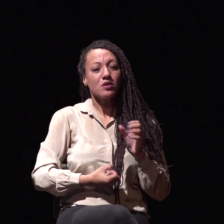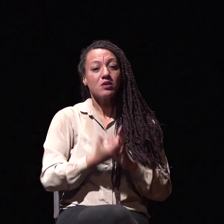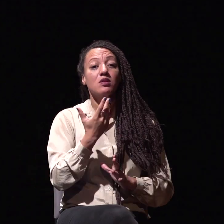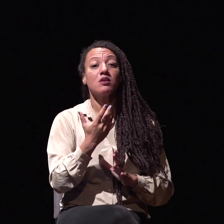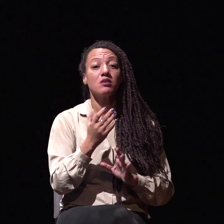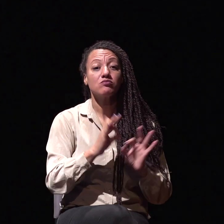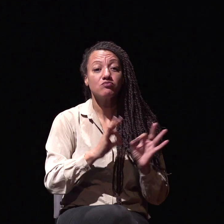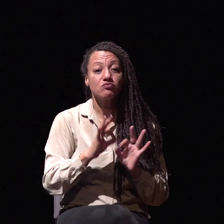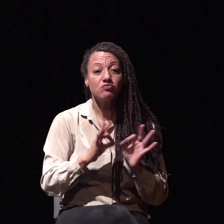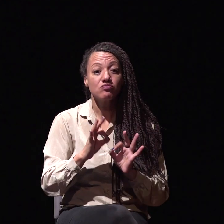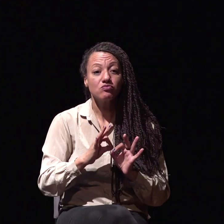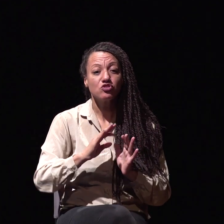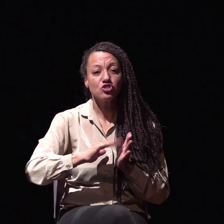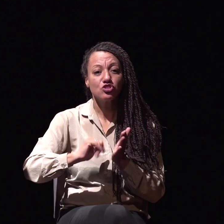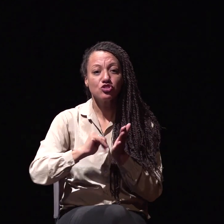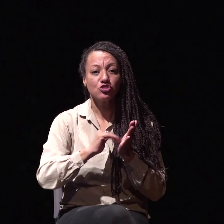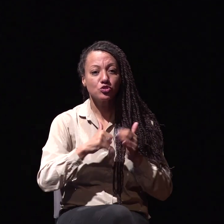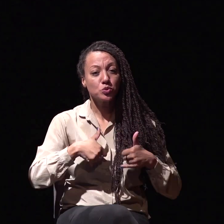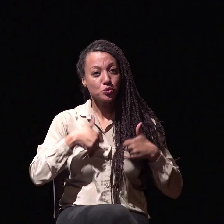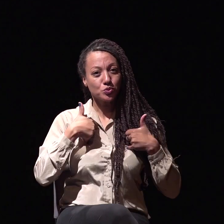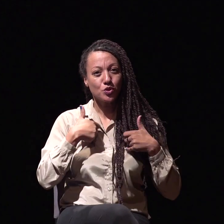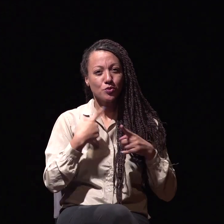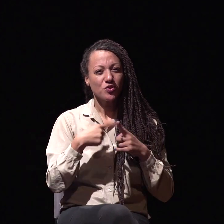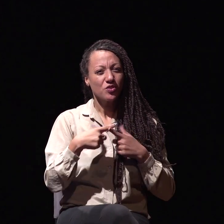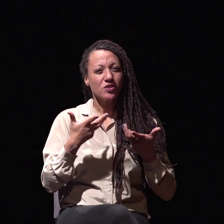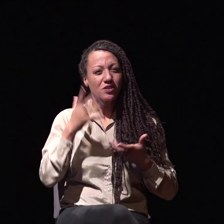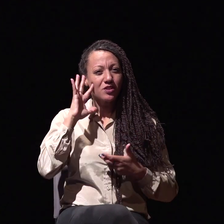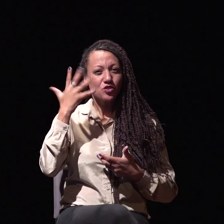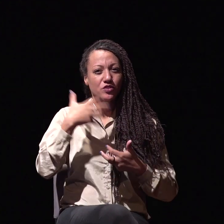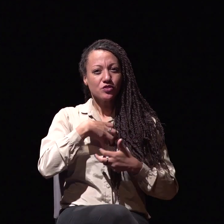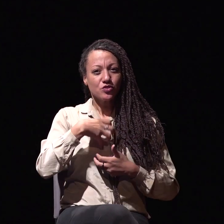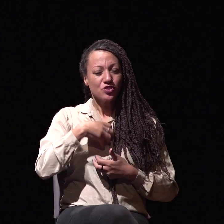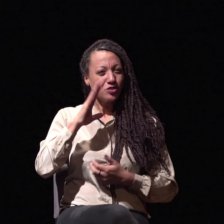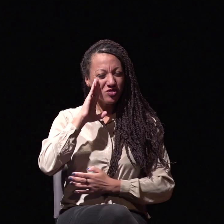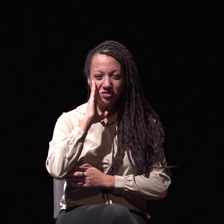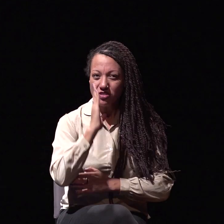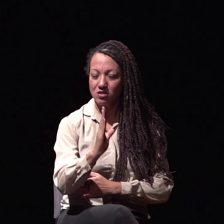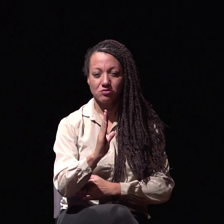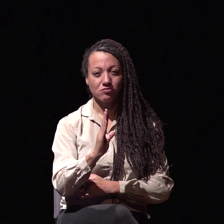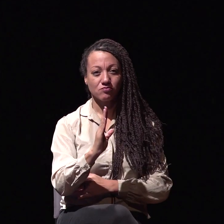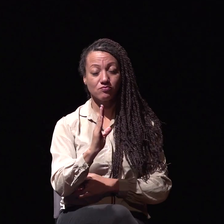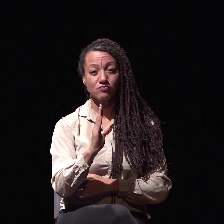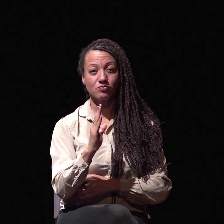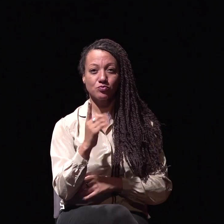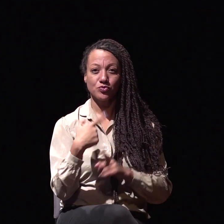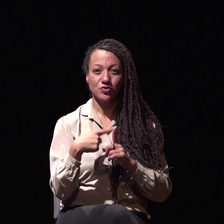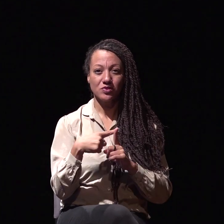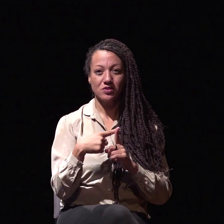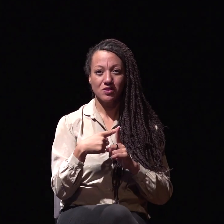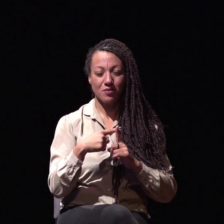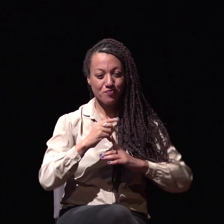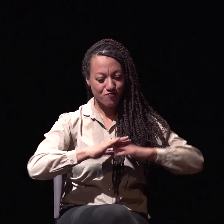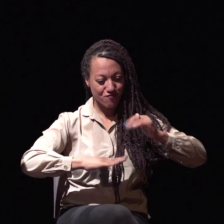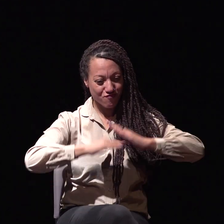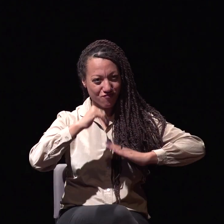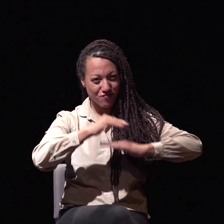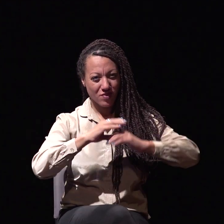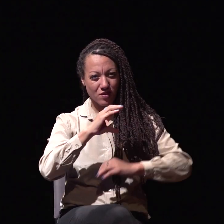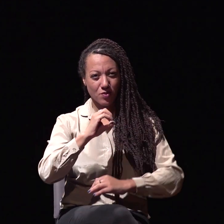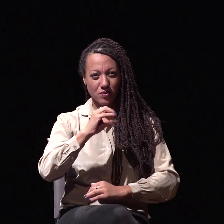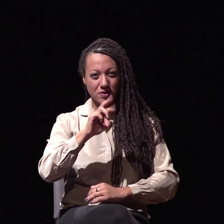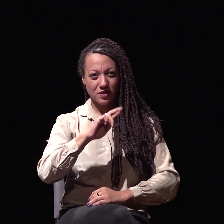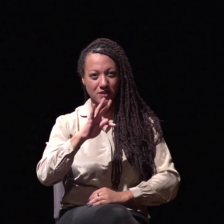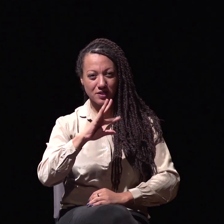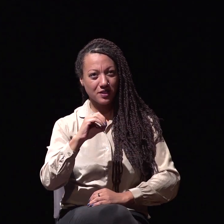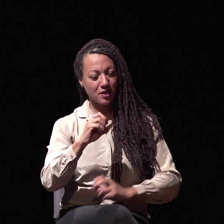os arquitetos de hoje, optando pelas soluções diretas, despidas. O concreto sai das